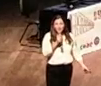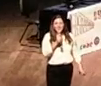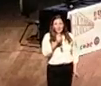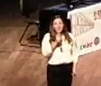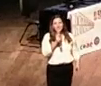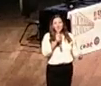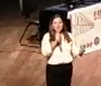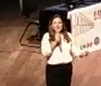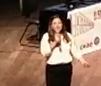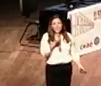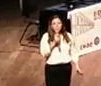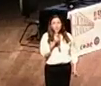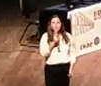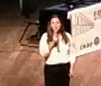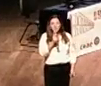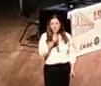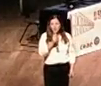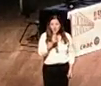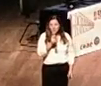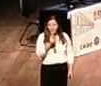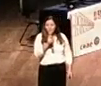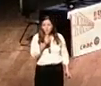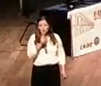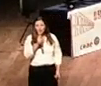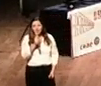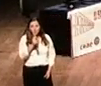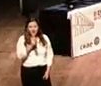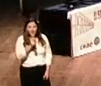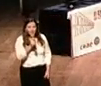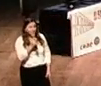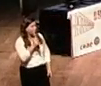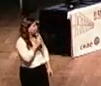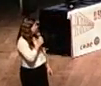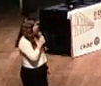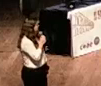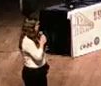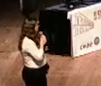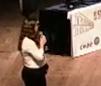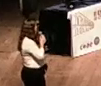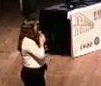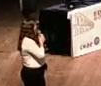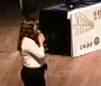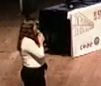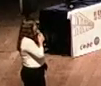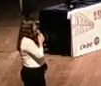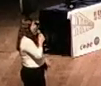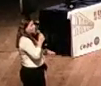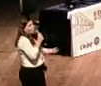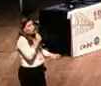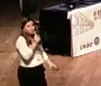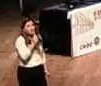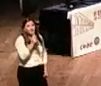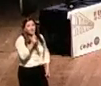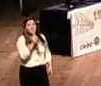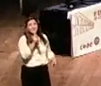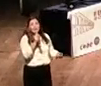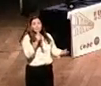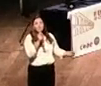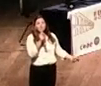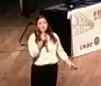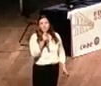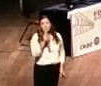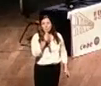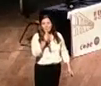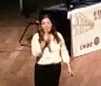é vegano né ser vegetariano isso tudo a gente respeita a gente tem uma equipe para isso Tribunal de Contas que faz